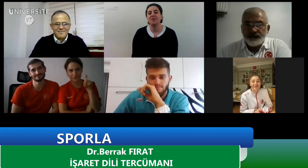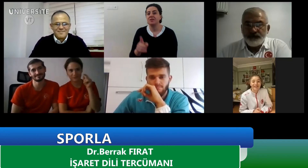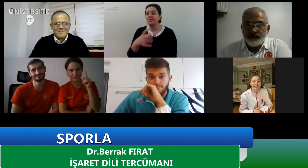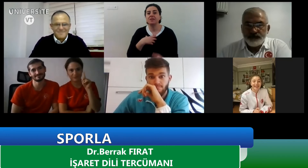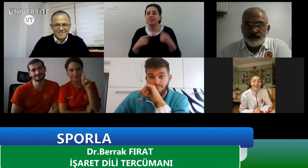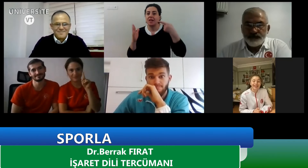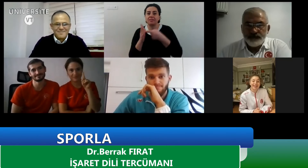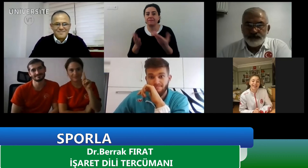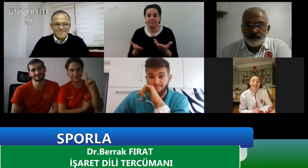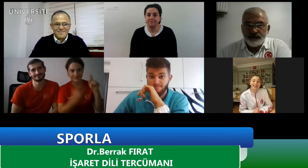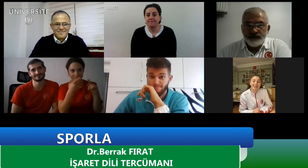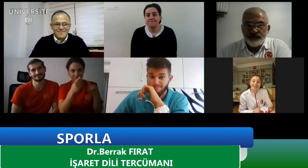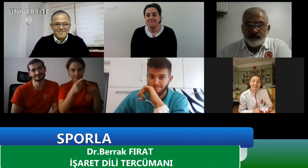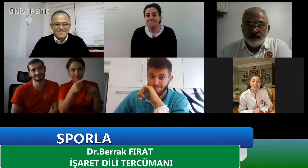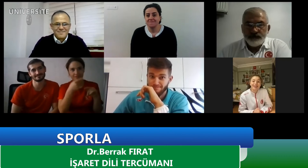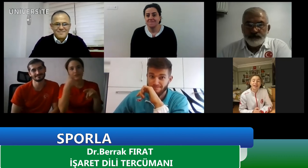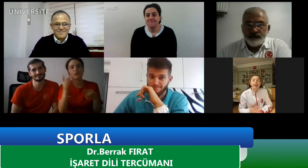ederim.